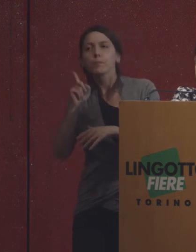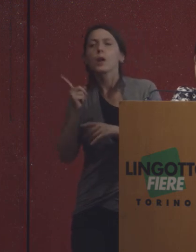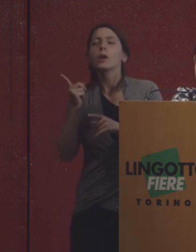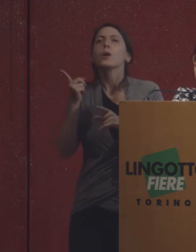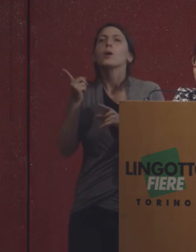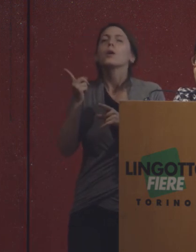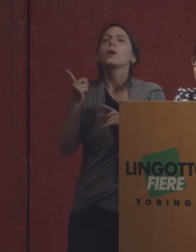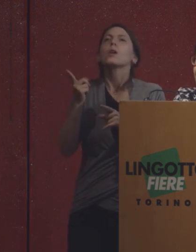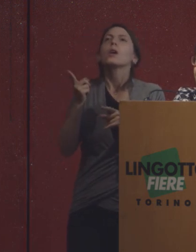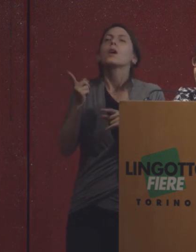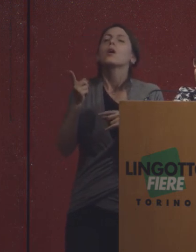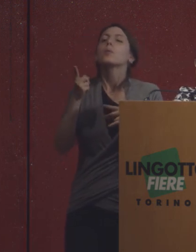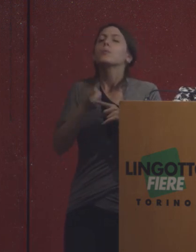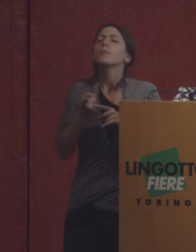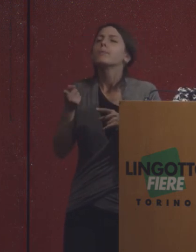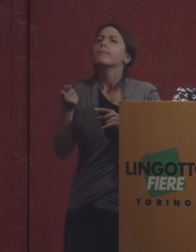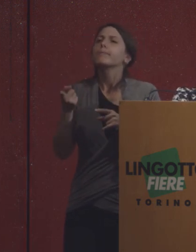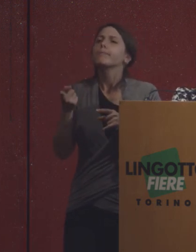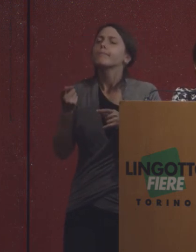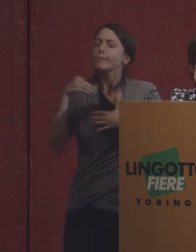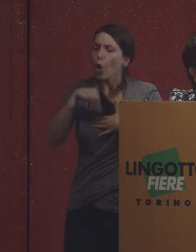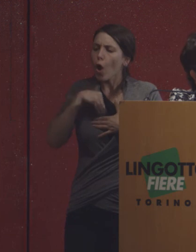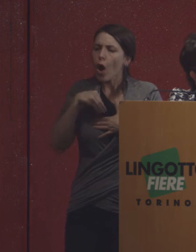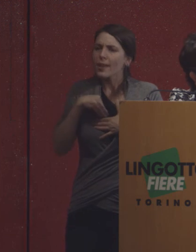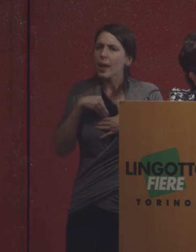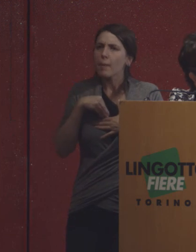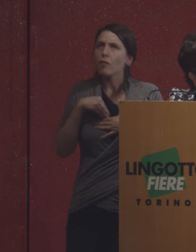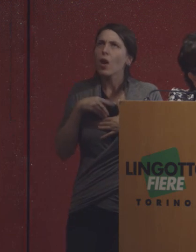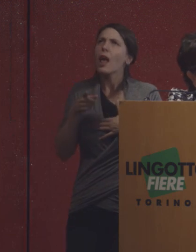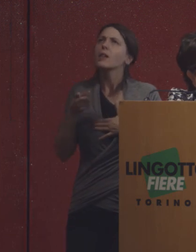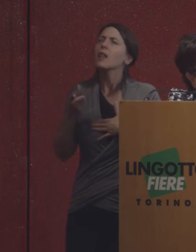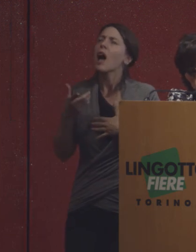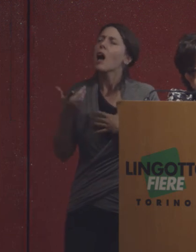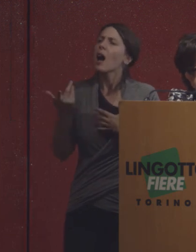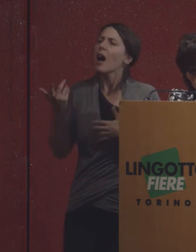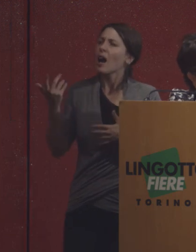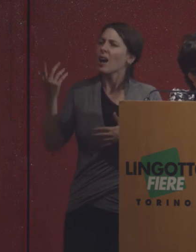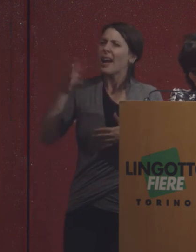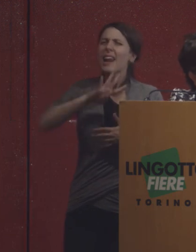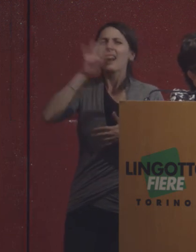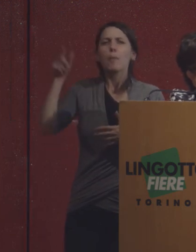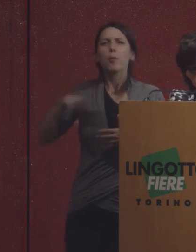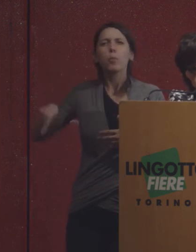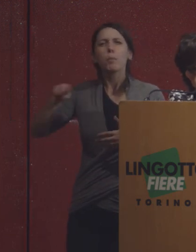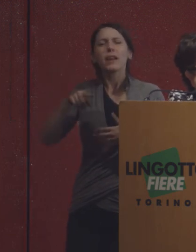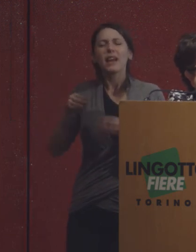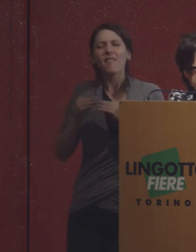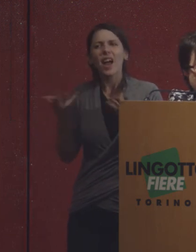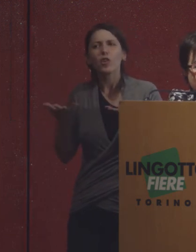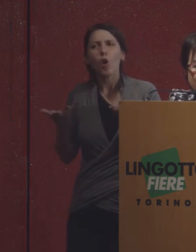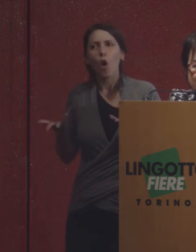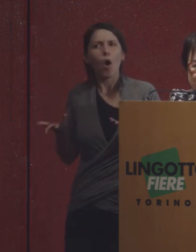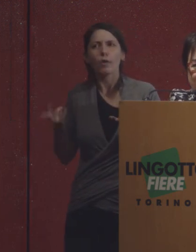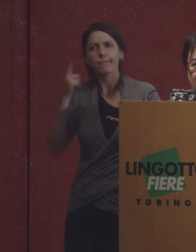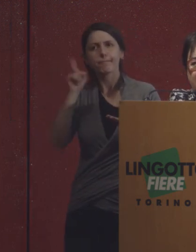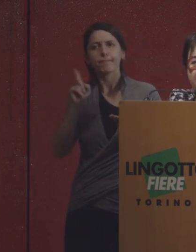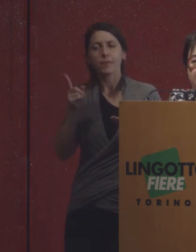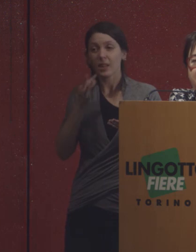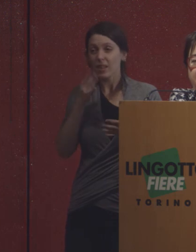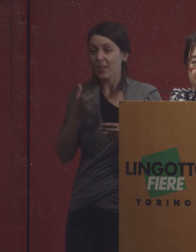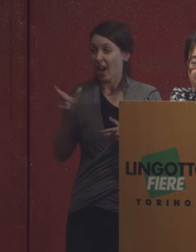contezza di quello che avevano fatto per la Repubblica, cioè del grande lavorio che avevano compiuto gli